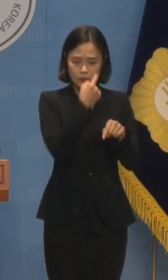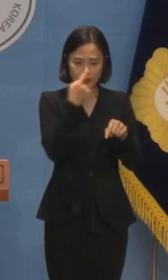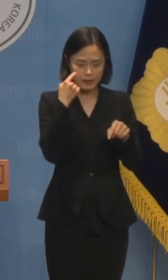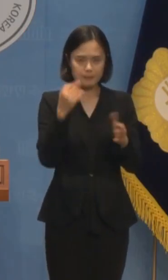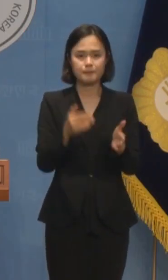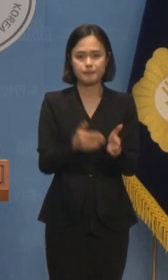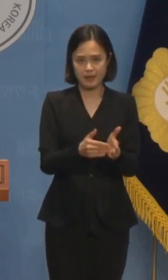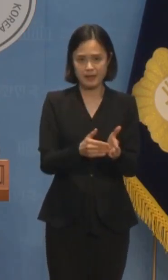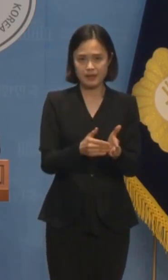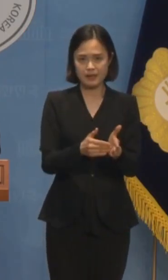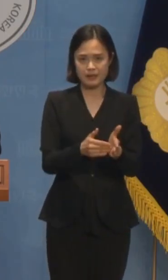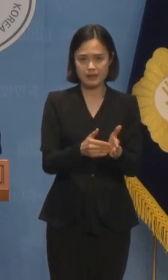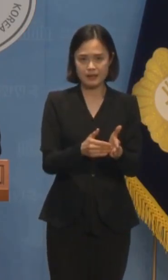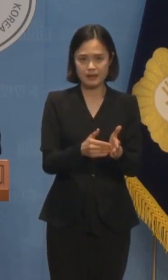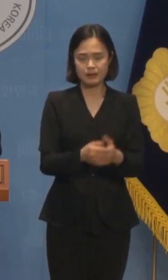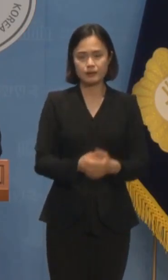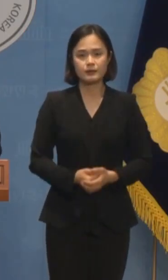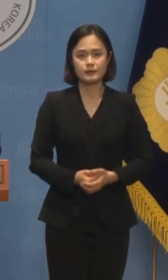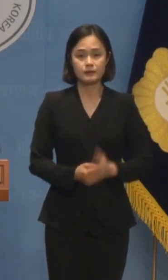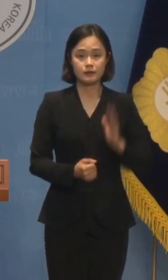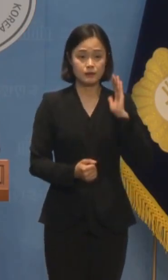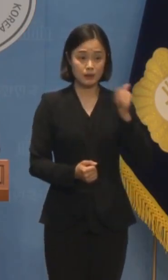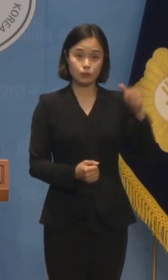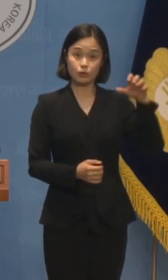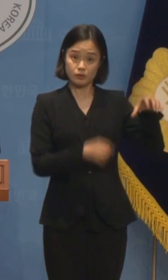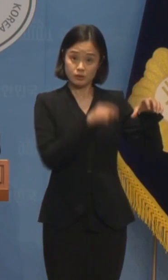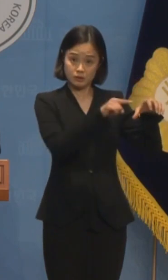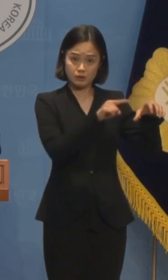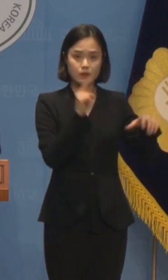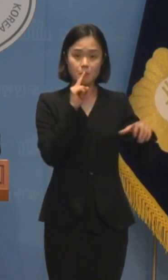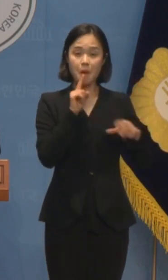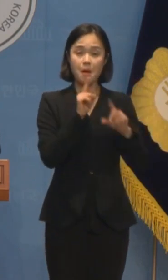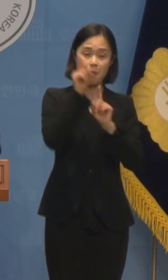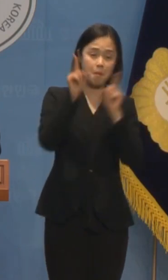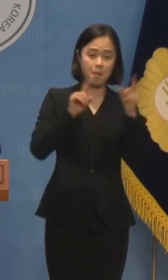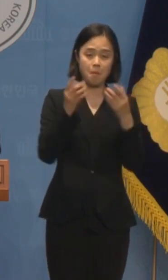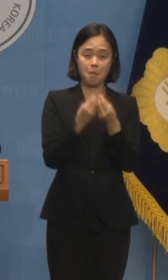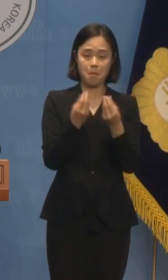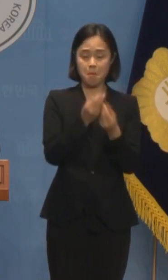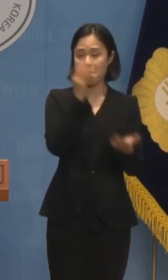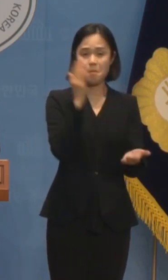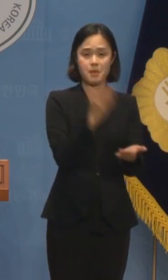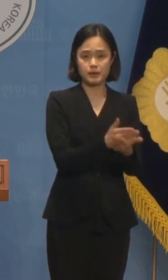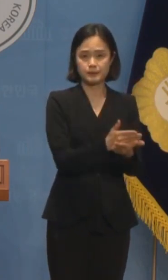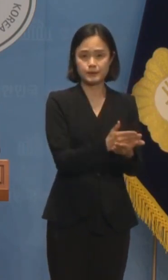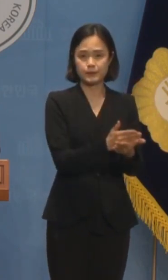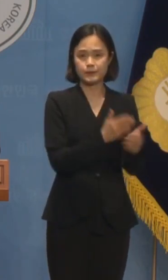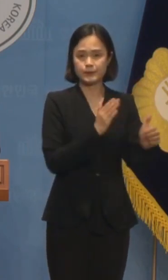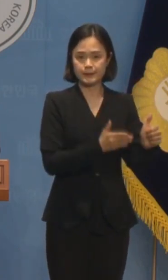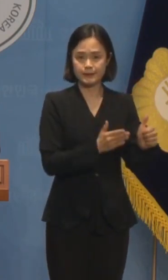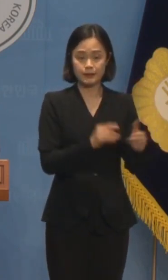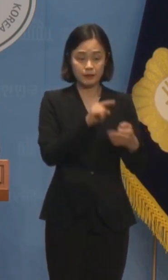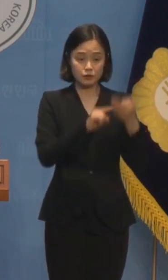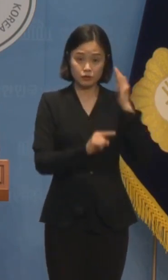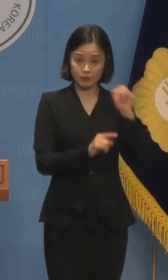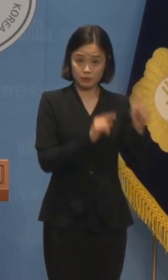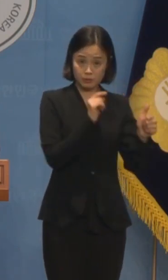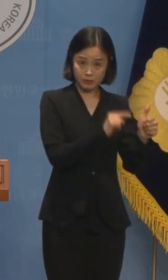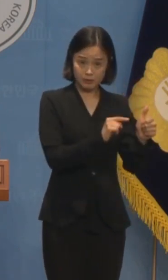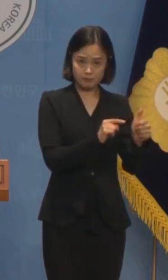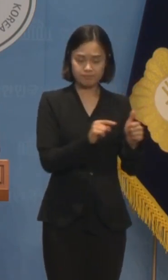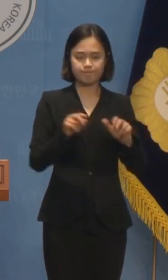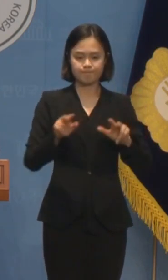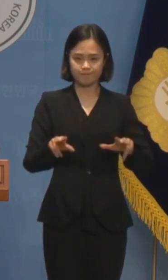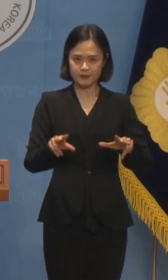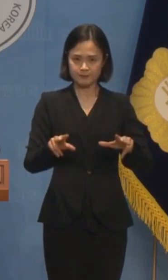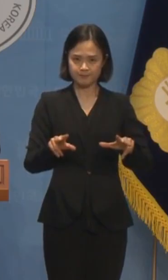필요합니까? 대통령실은 궤변으로 시간 끌지 마십시오. 윤석열 대통령은 이제라도 현실을 직시하고